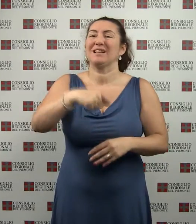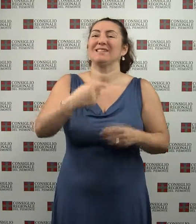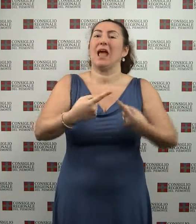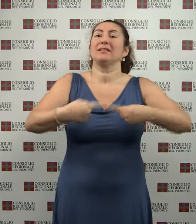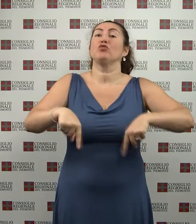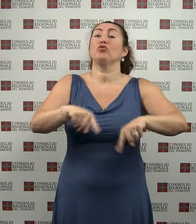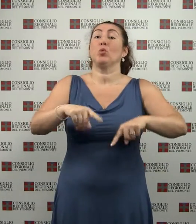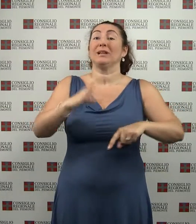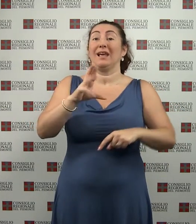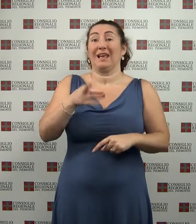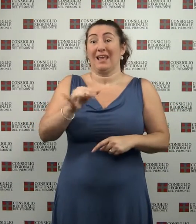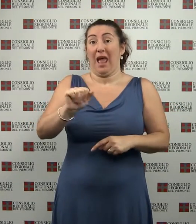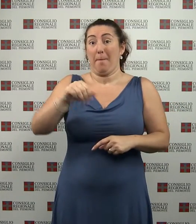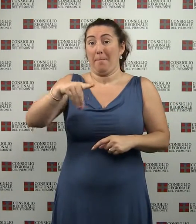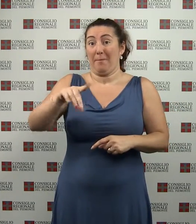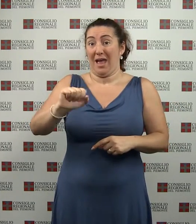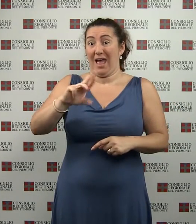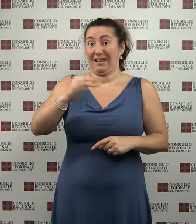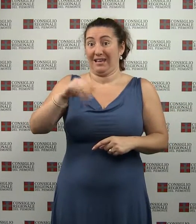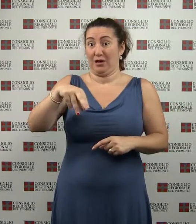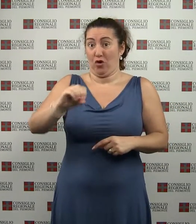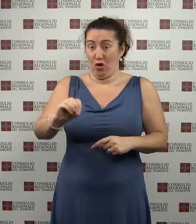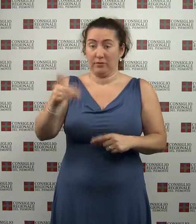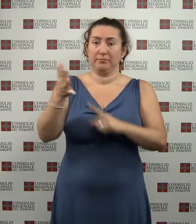ha presentato i componenti dell'esecutivo.